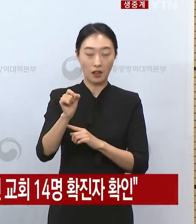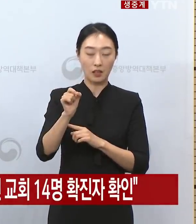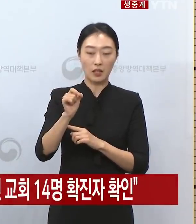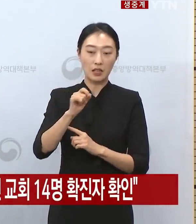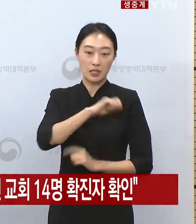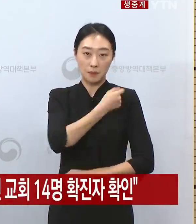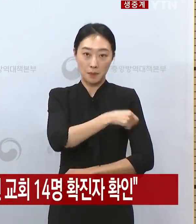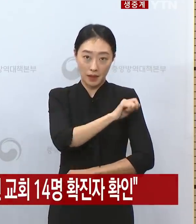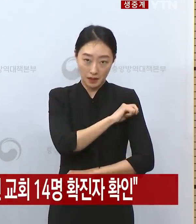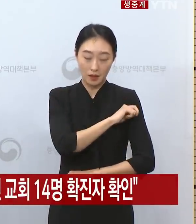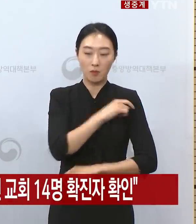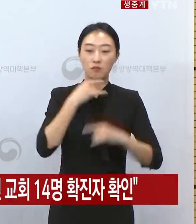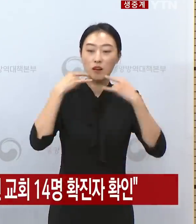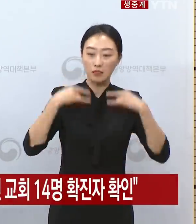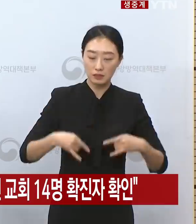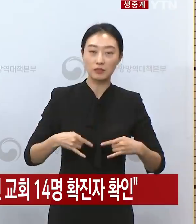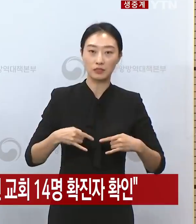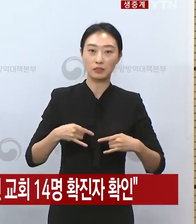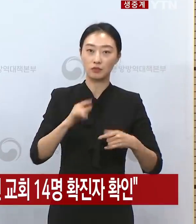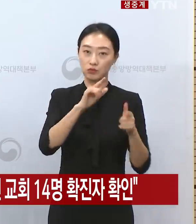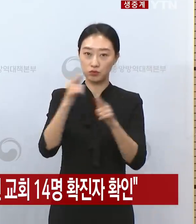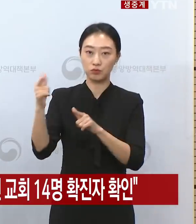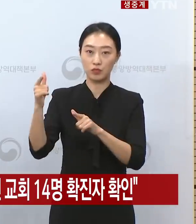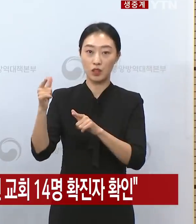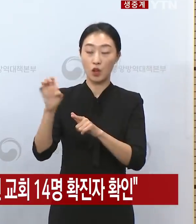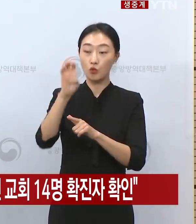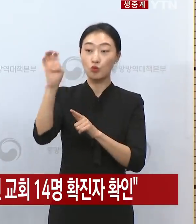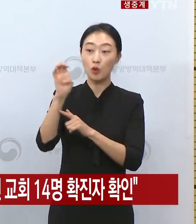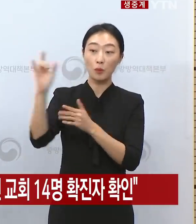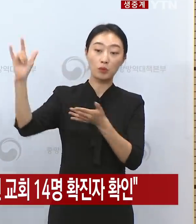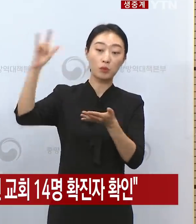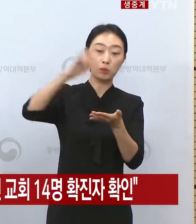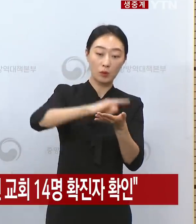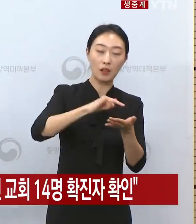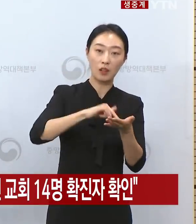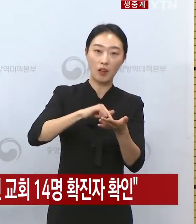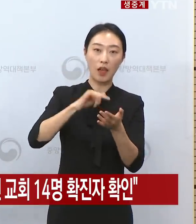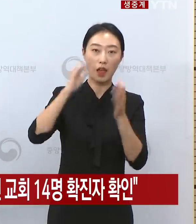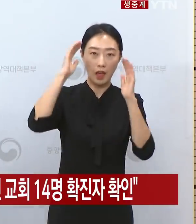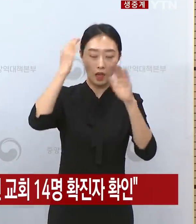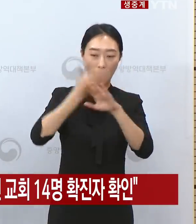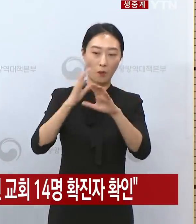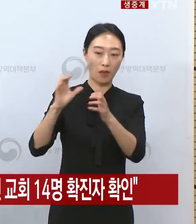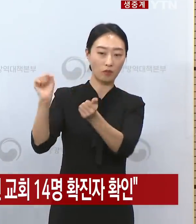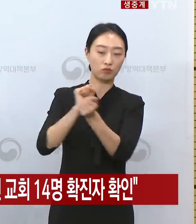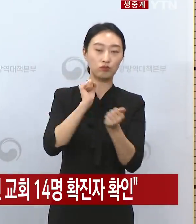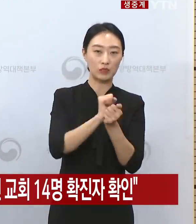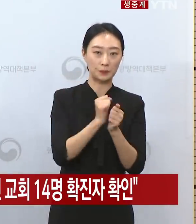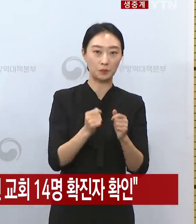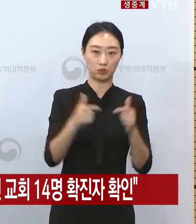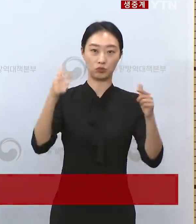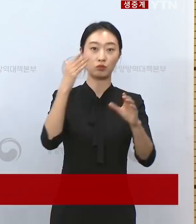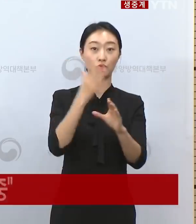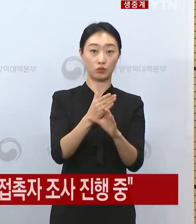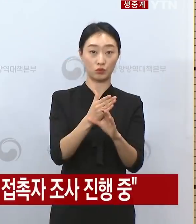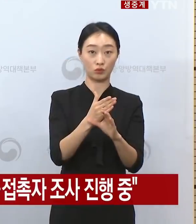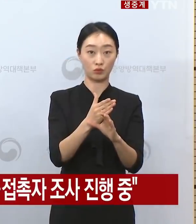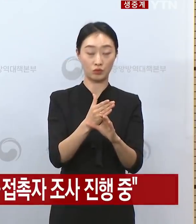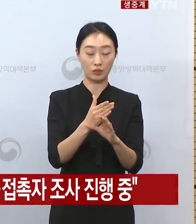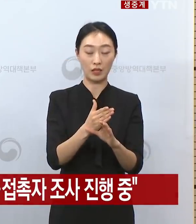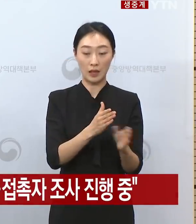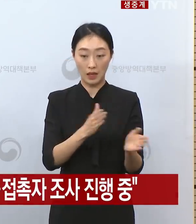여러 나라들을 방문하고 입국한 유럽 그 입국자에서의 해외 유입이 증가하고 있는 그런 상황입니다. 격리